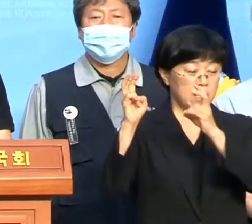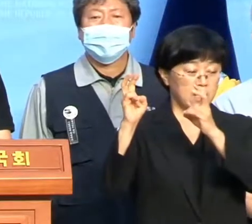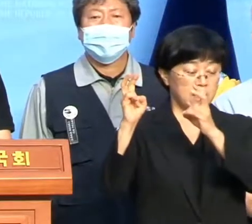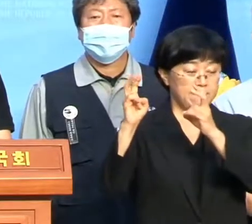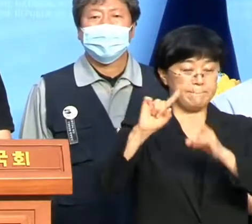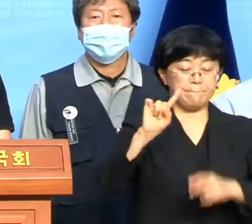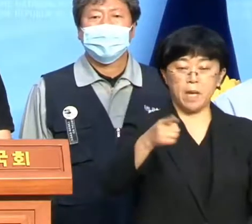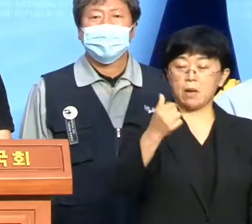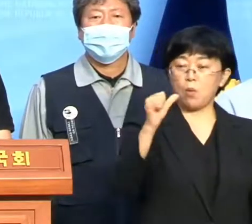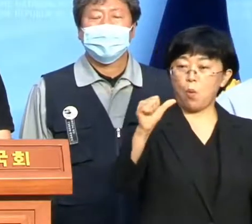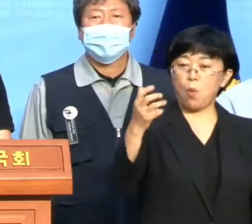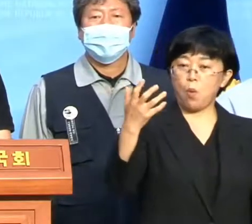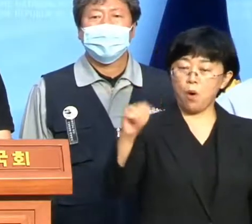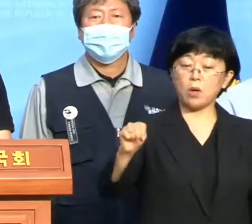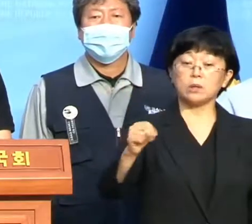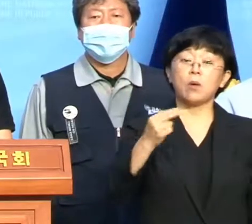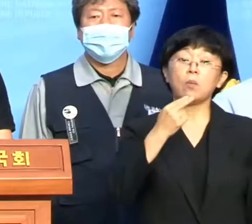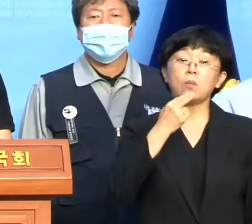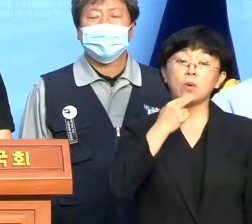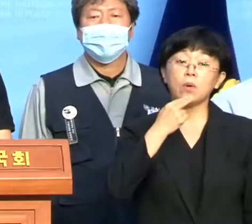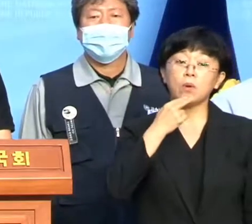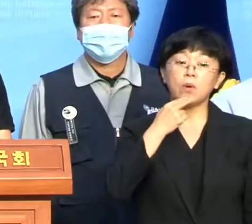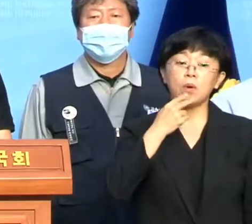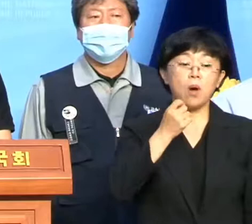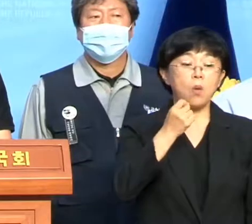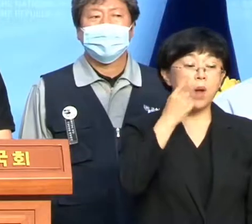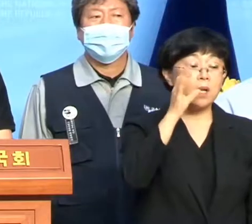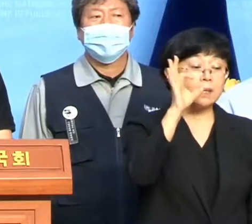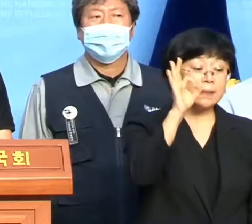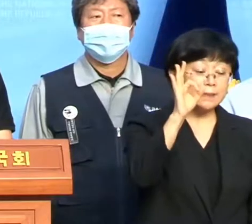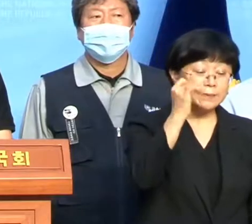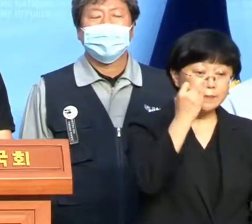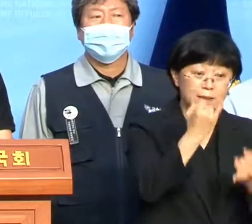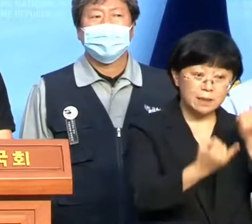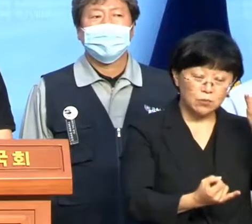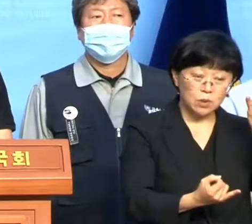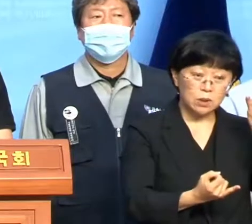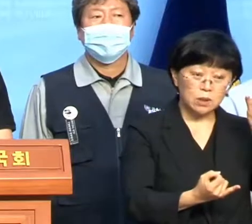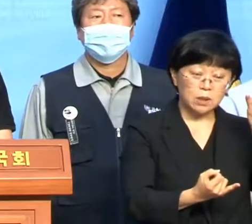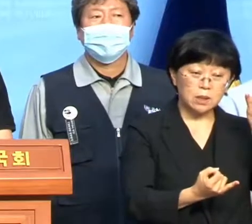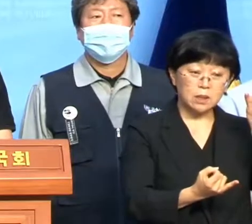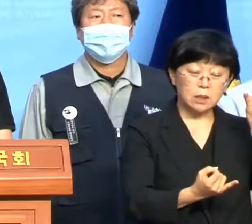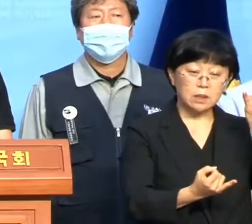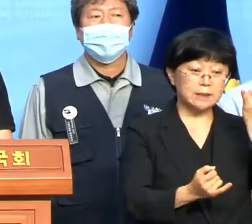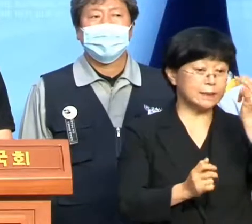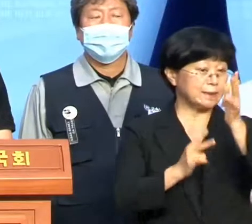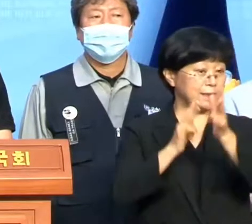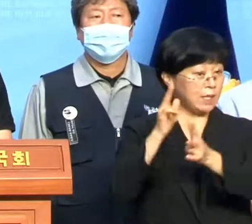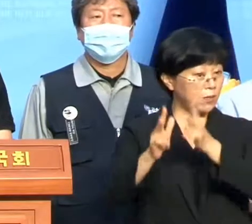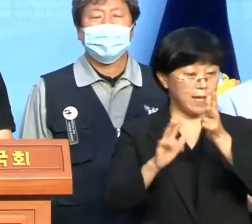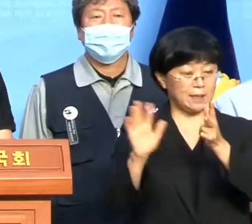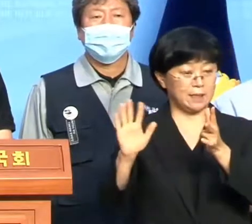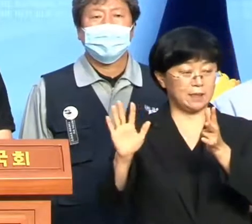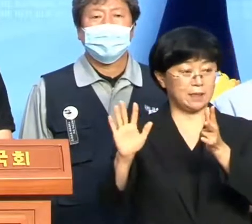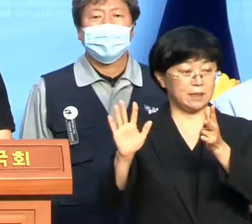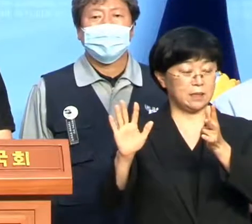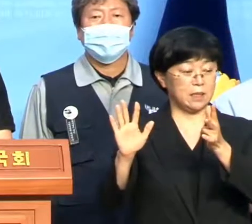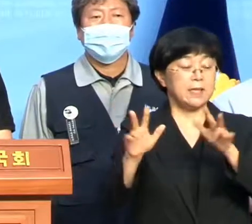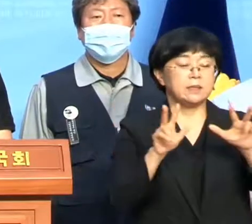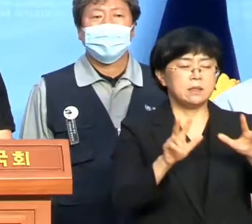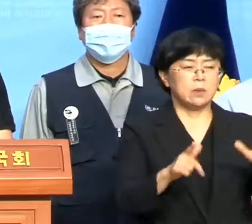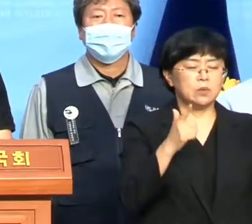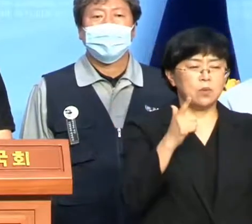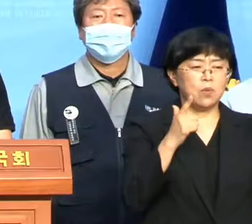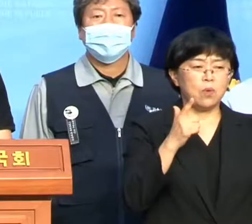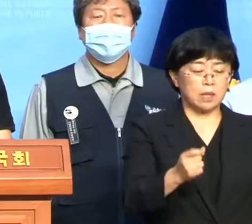건의 105호 거니 없어서 임금 제보를 하는 사업장이 아니라면 현재와 같은